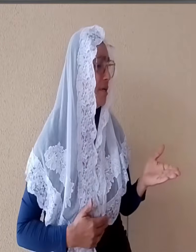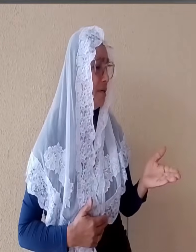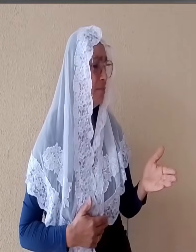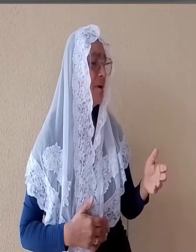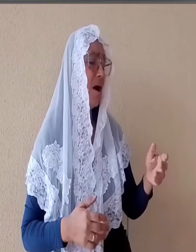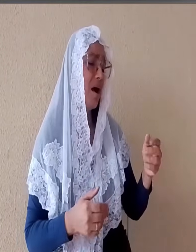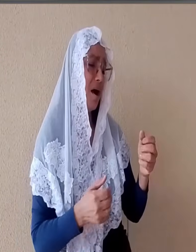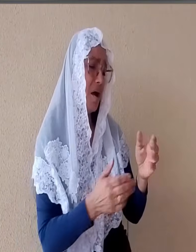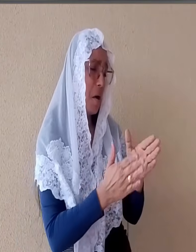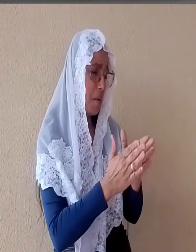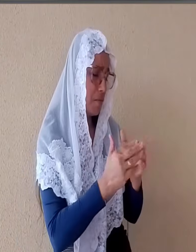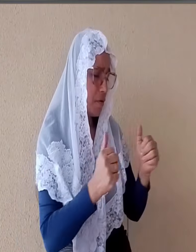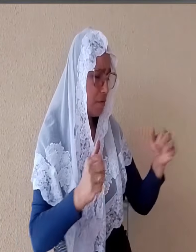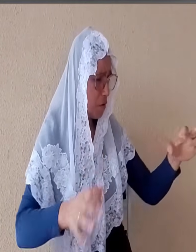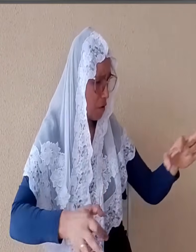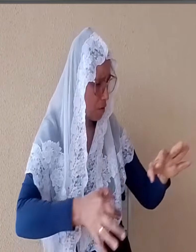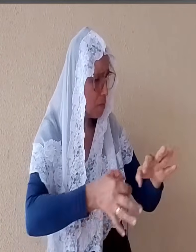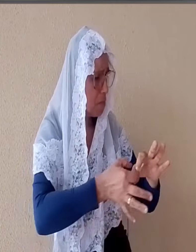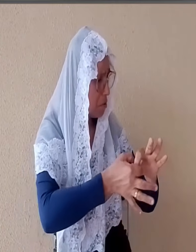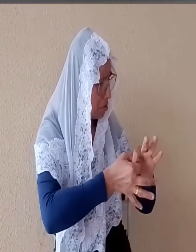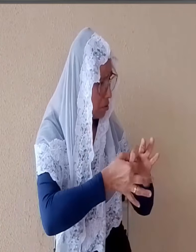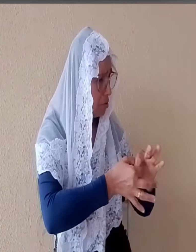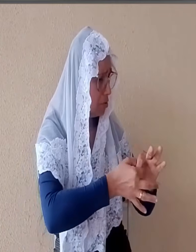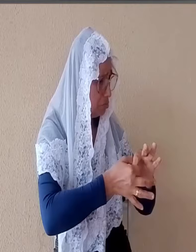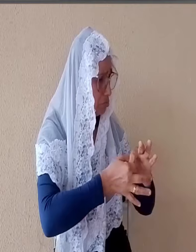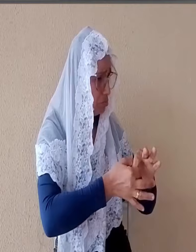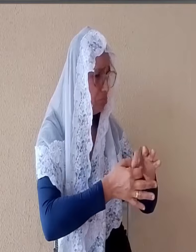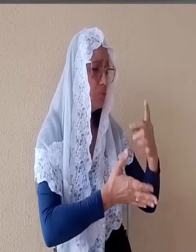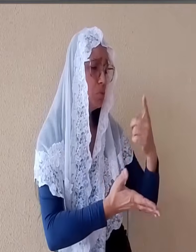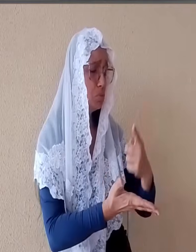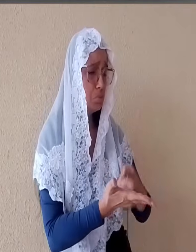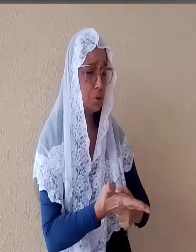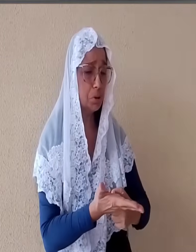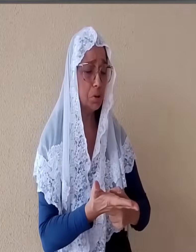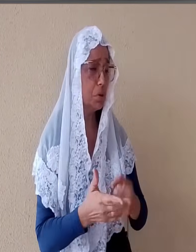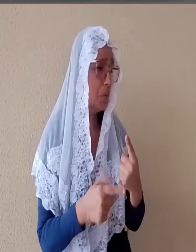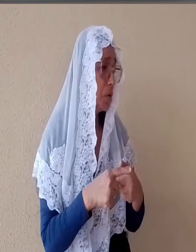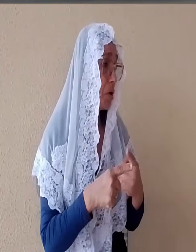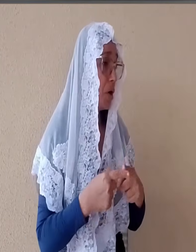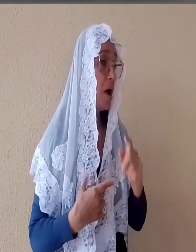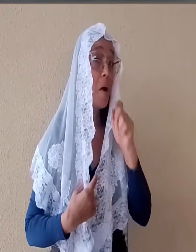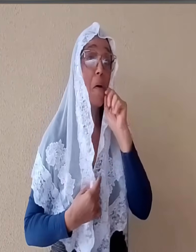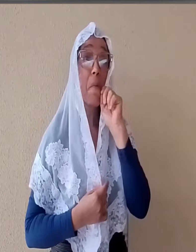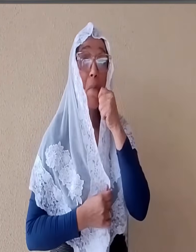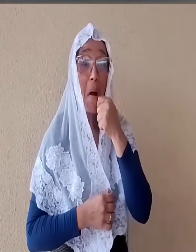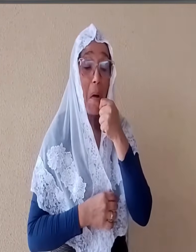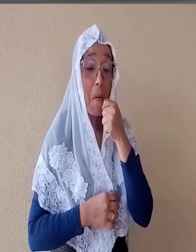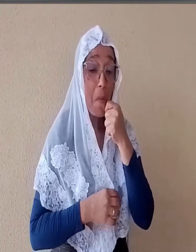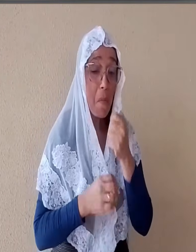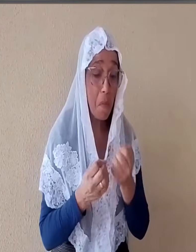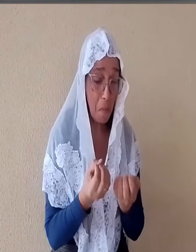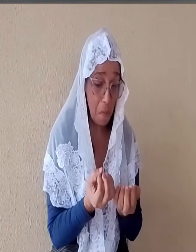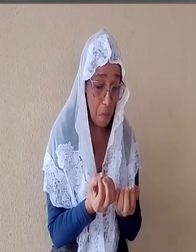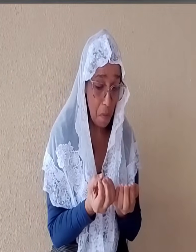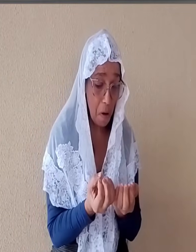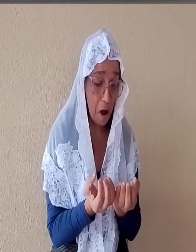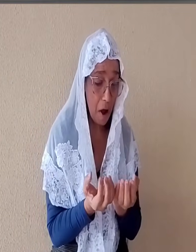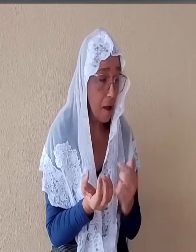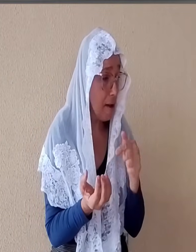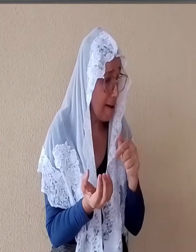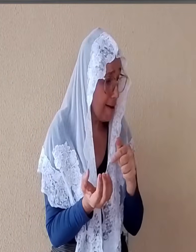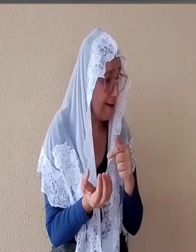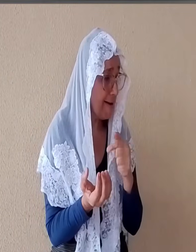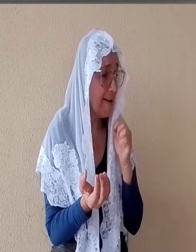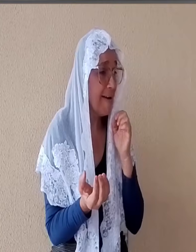tomamos quente das nossas casas, para a nossa provisão, no dia em que saímos para